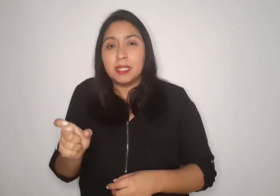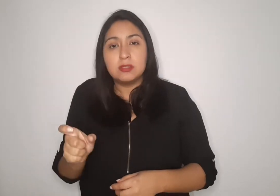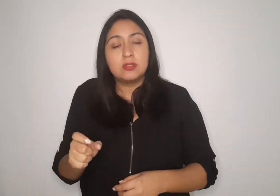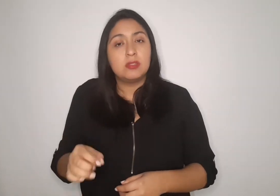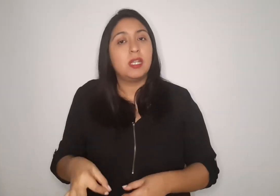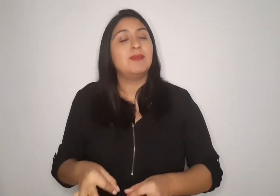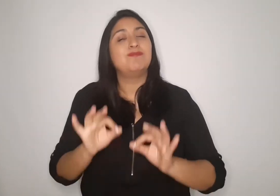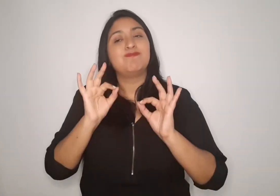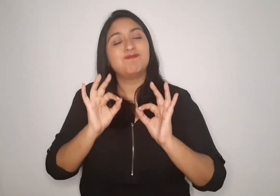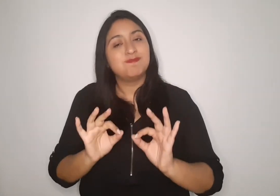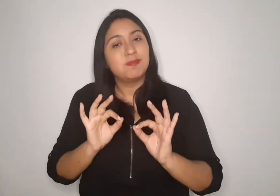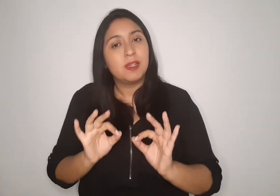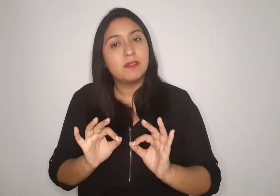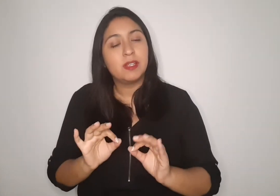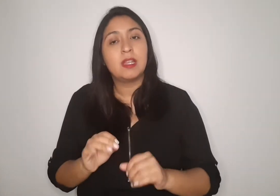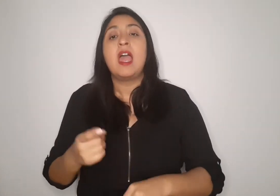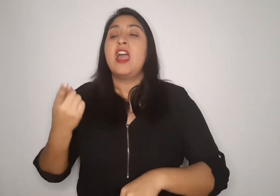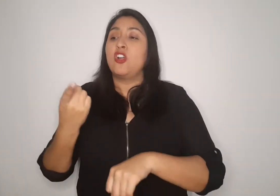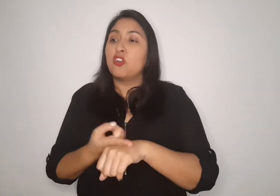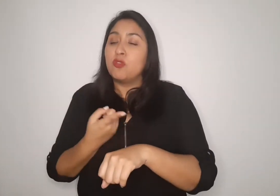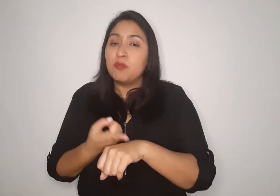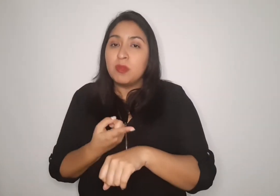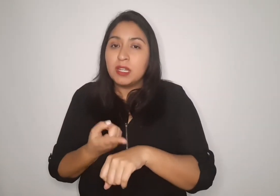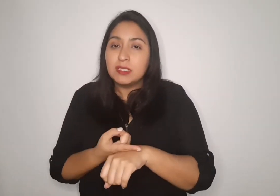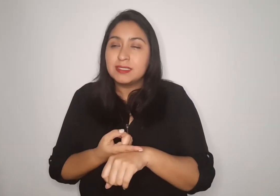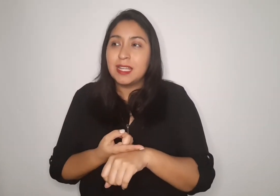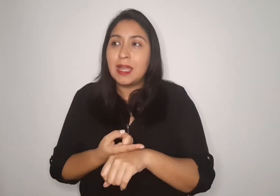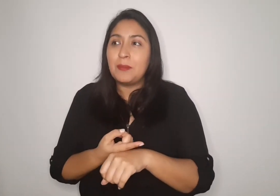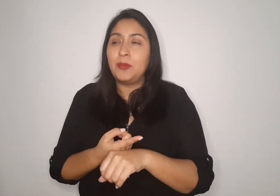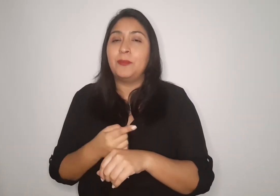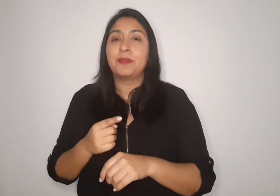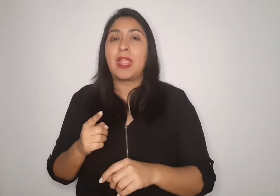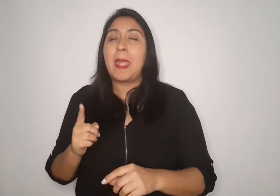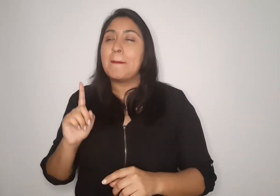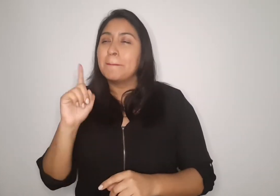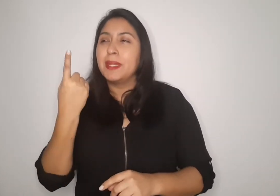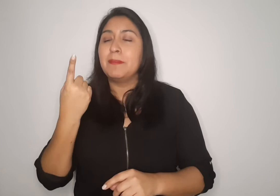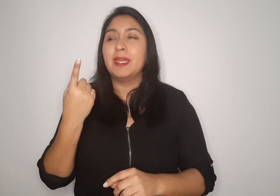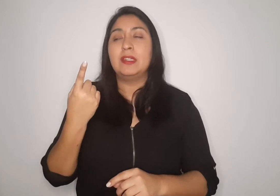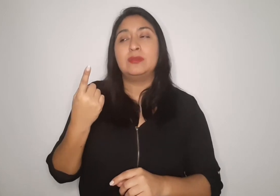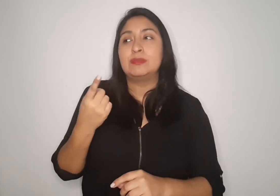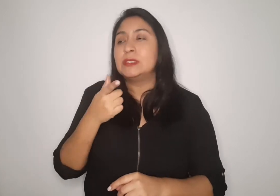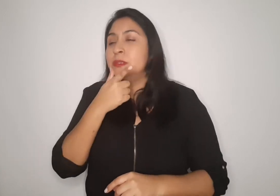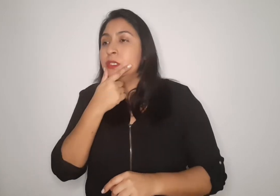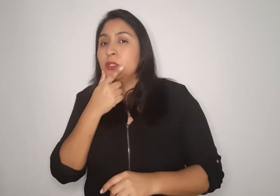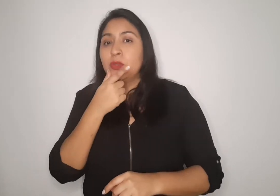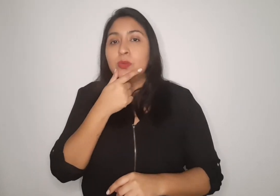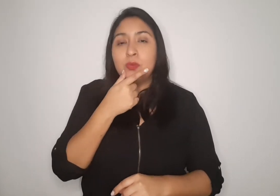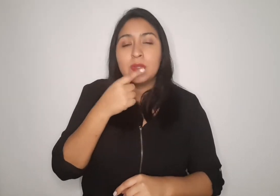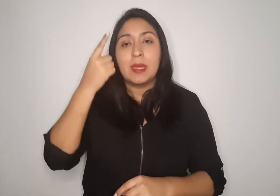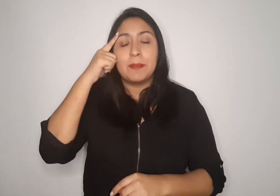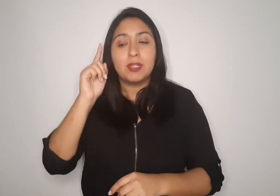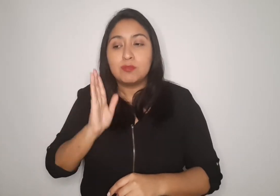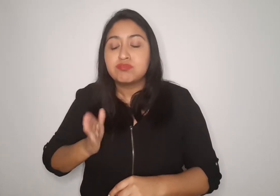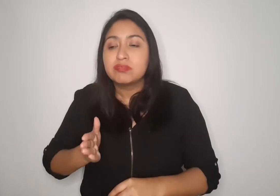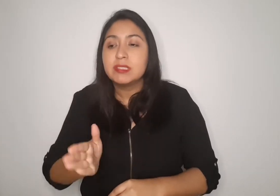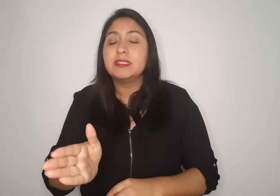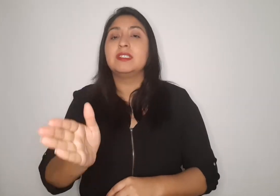se resistió, como dice, pero seguíamos pensando que si no lo hacíamos con él no lo íbamos a hacer, porque realmente él